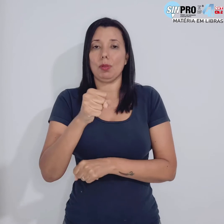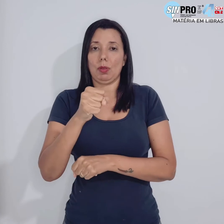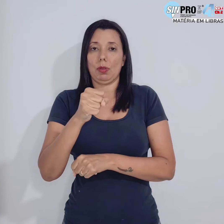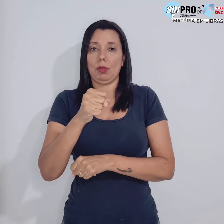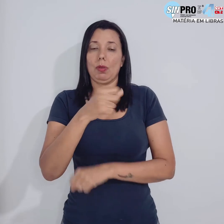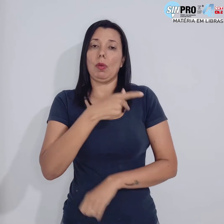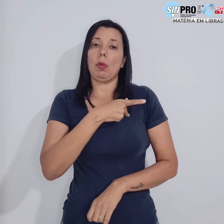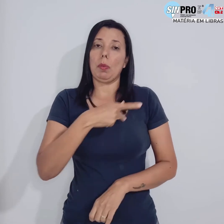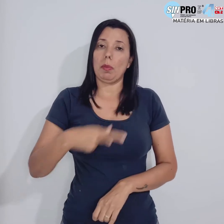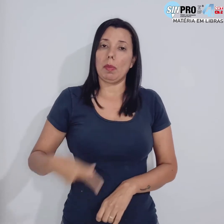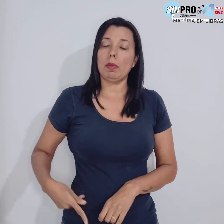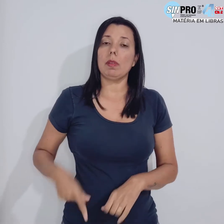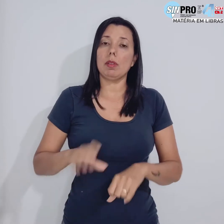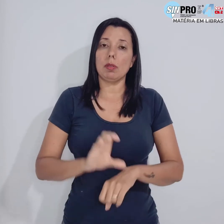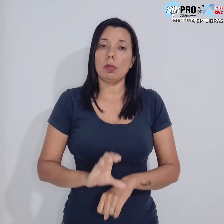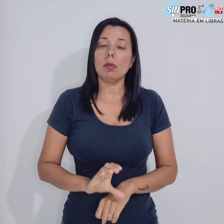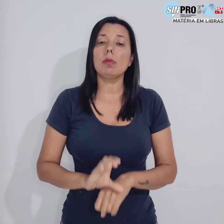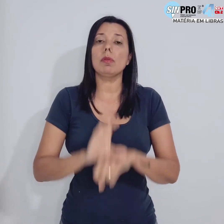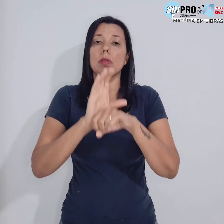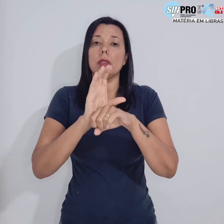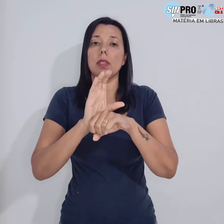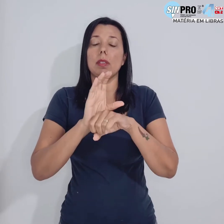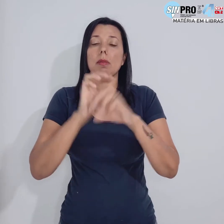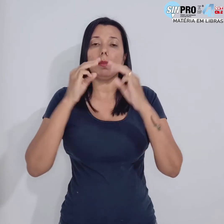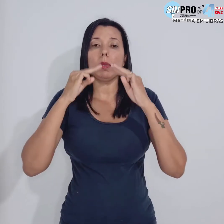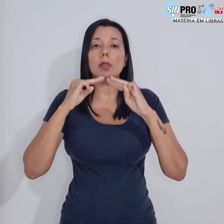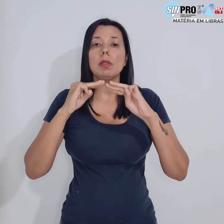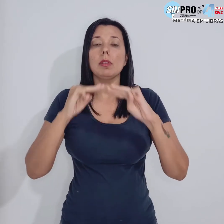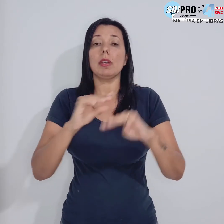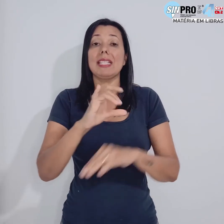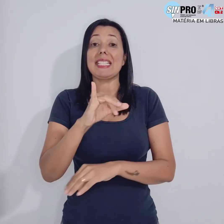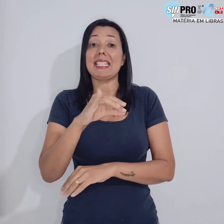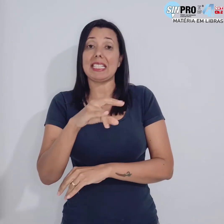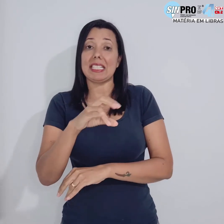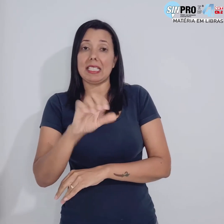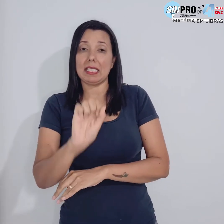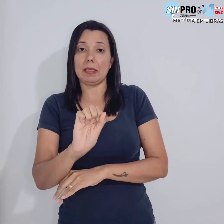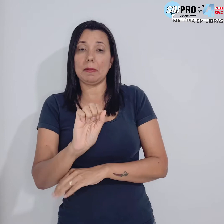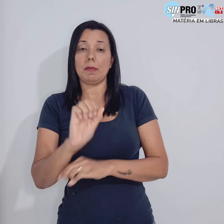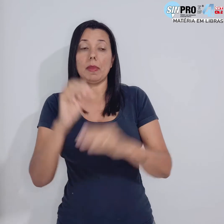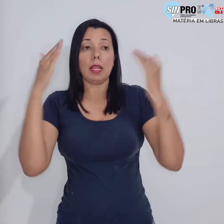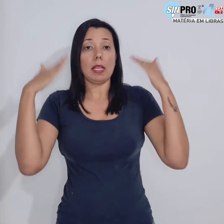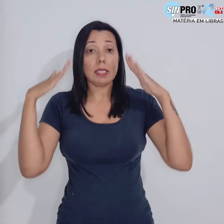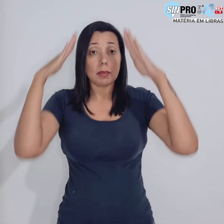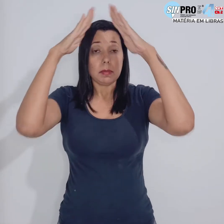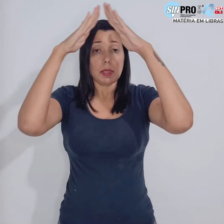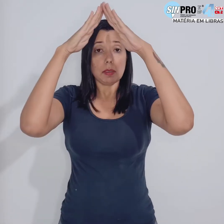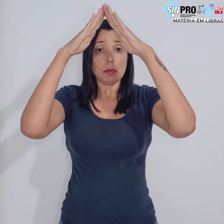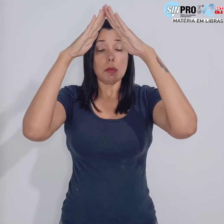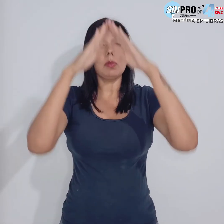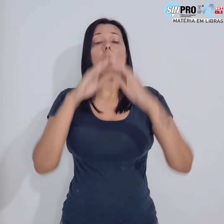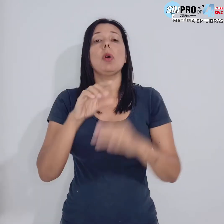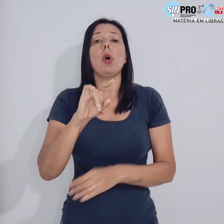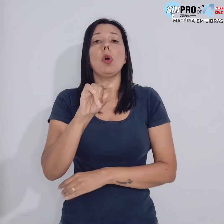O presidente do Conselho Indigenista Missionário CIMI, arcebispo de Porto Velho, Dom